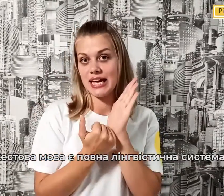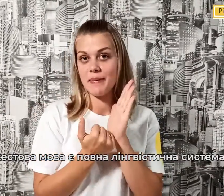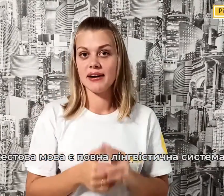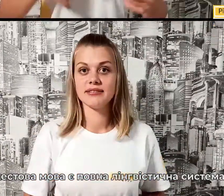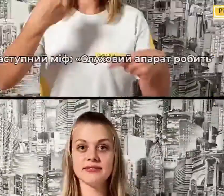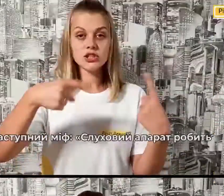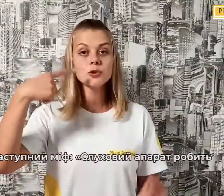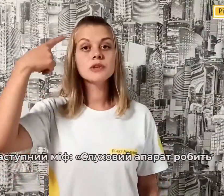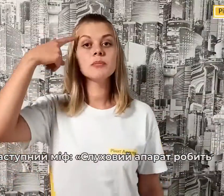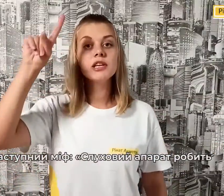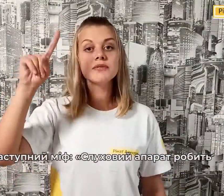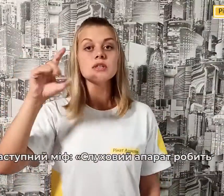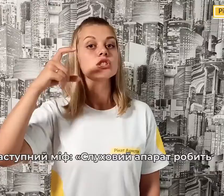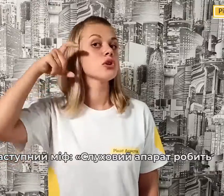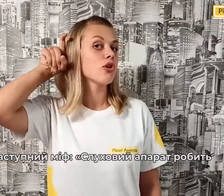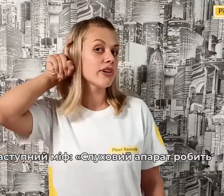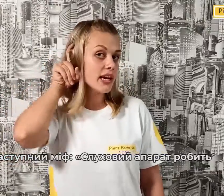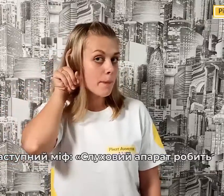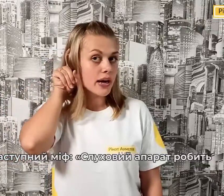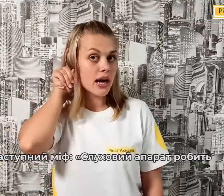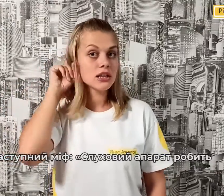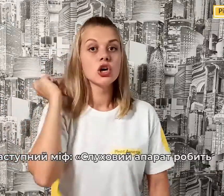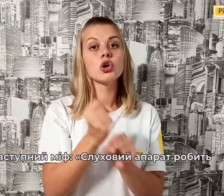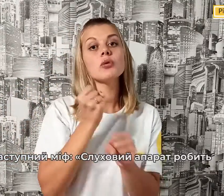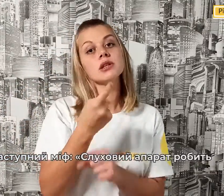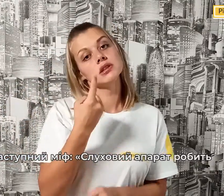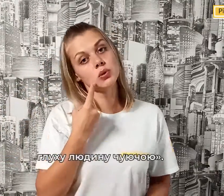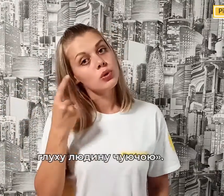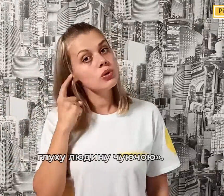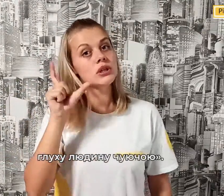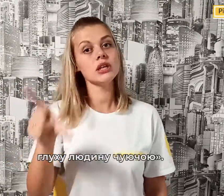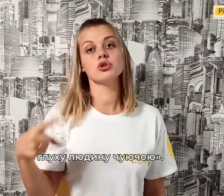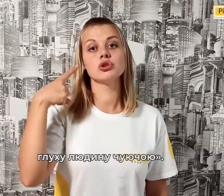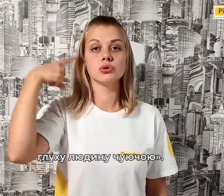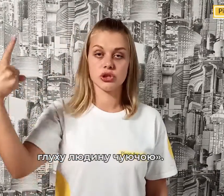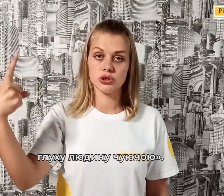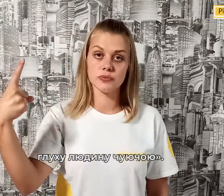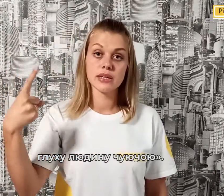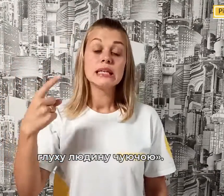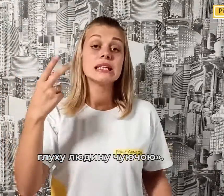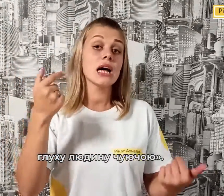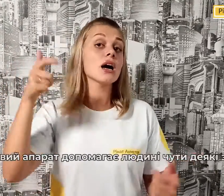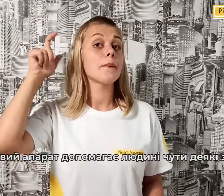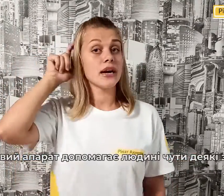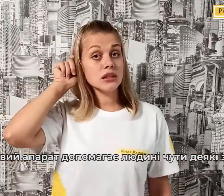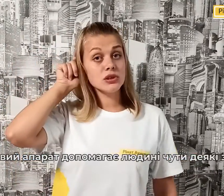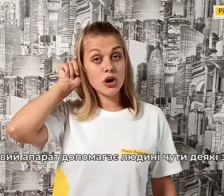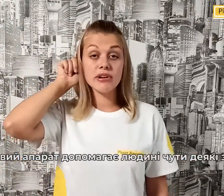система. Наступний міф – слуховий апарат робить глуху людину чуючою. Так, апарат, слуховий